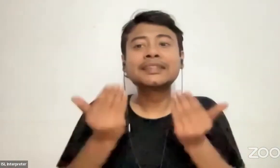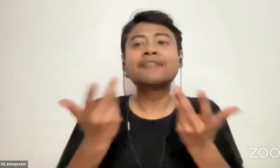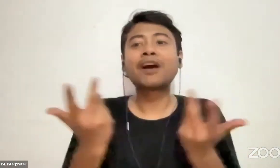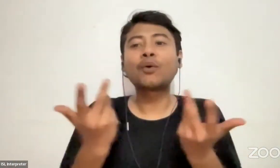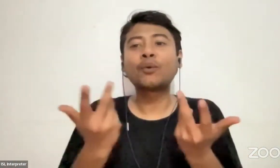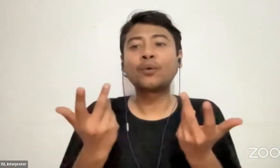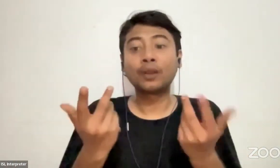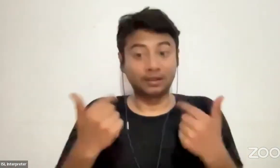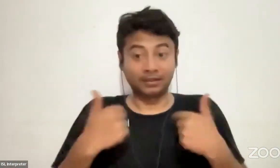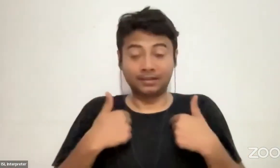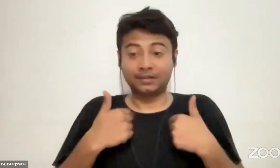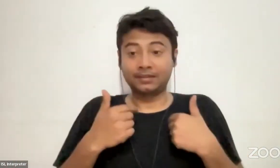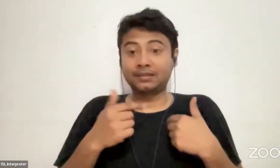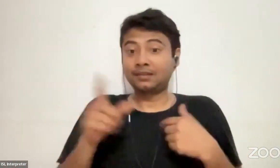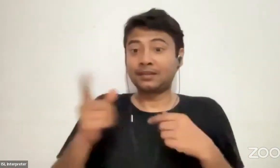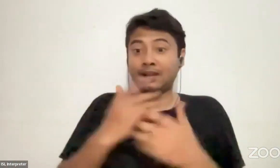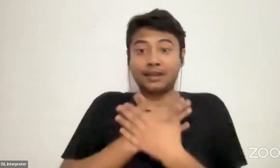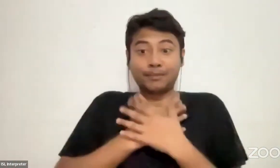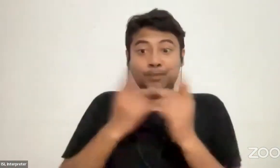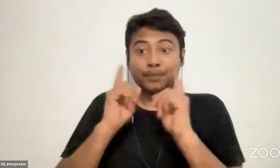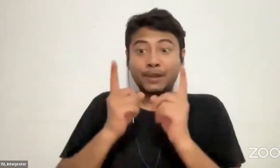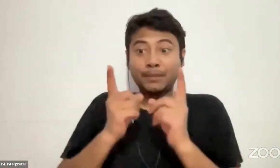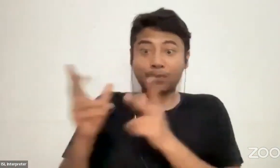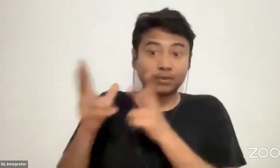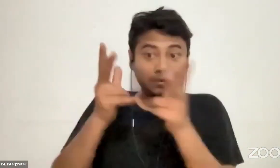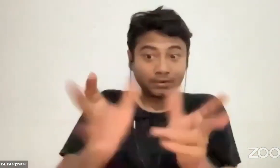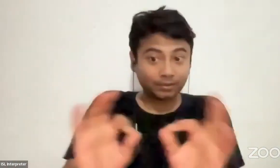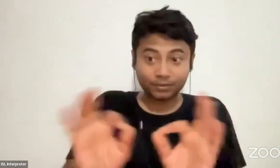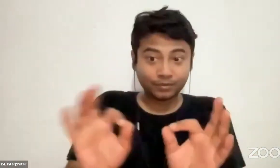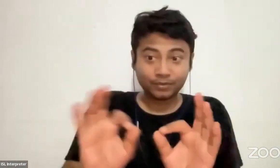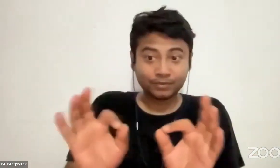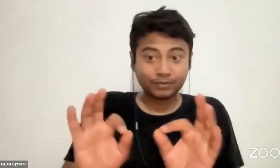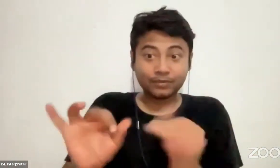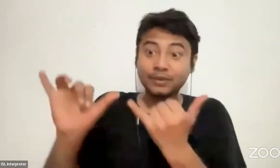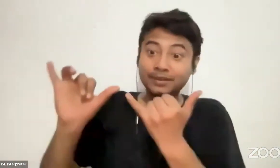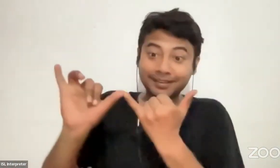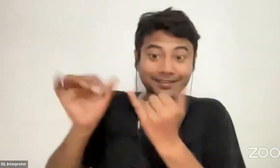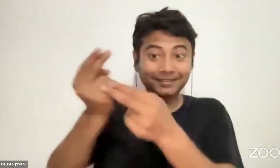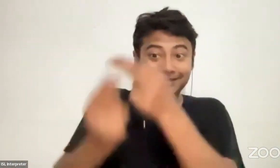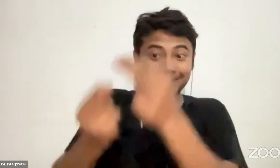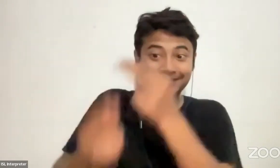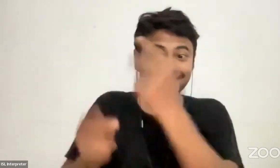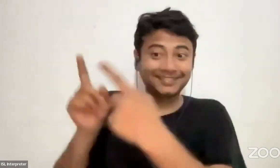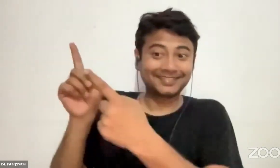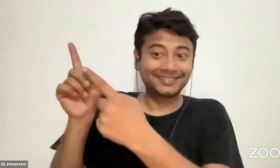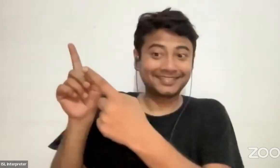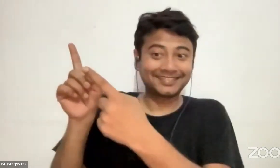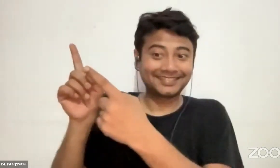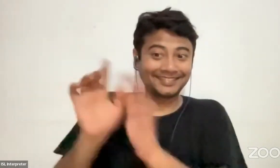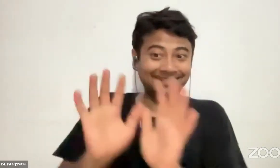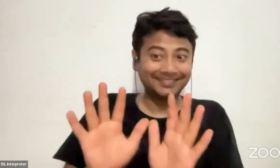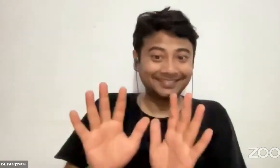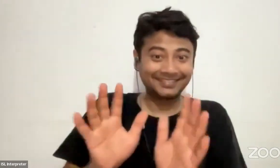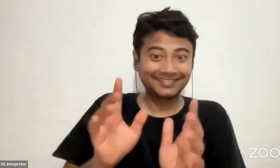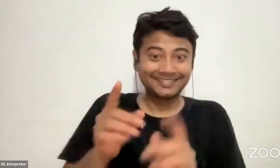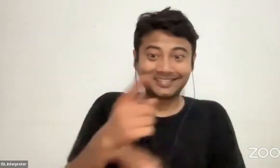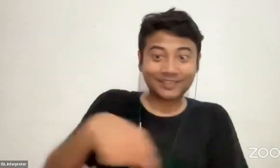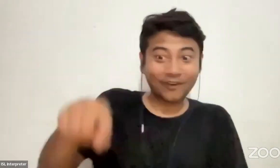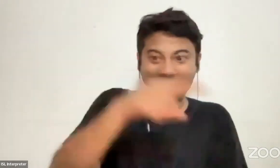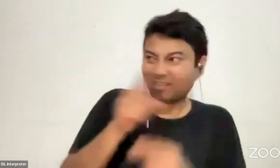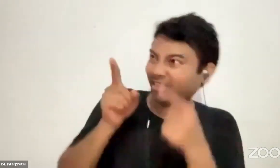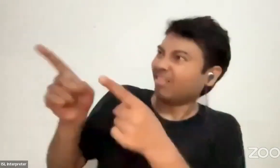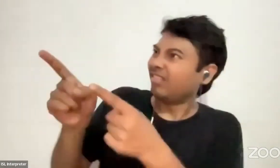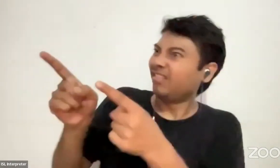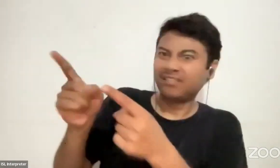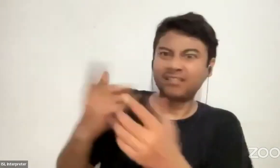कोई कोई मेरे ऊपर इल्जाम लगाने लगे कि अरे ये देखो प्रभु जी कैसी कैसी बातें कर रहे हैं, देवताओं की पूजा को गलत बता रहे हैं, हम तो सालों